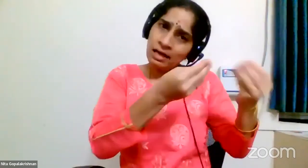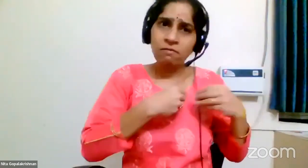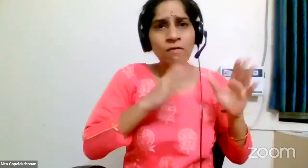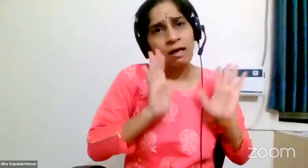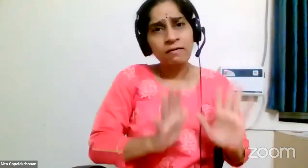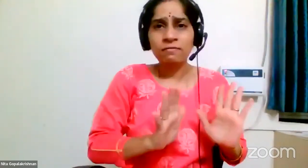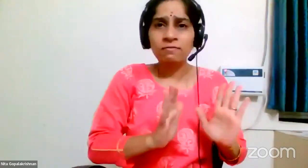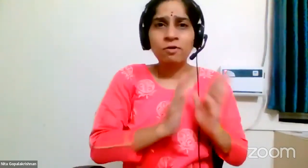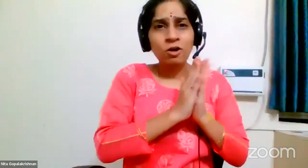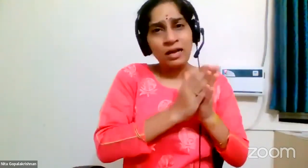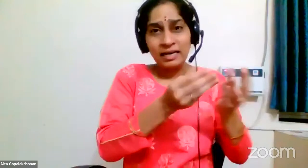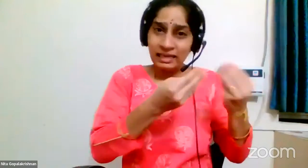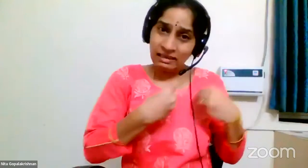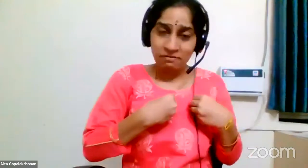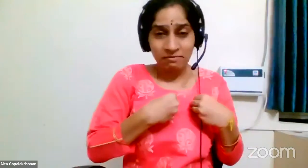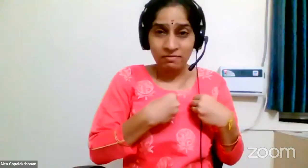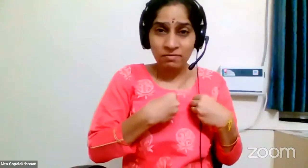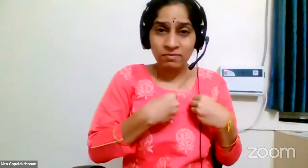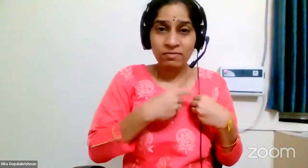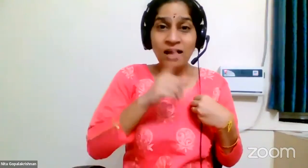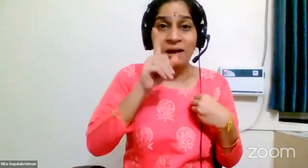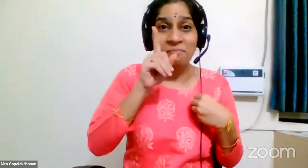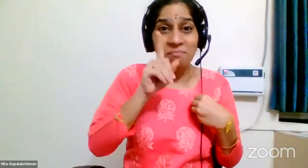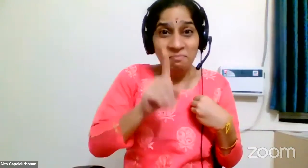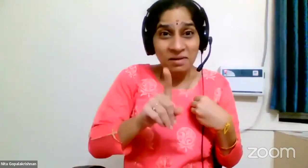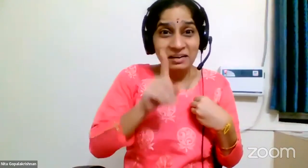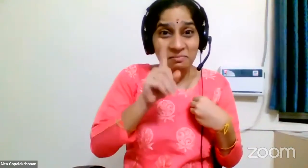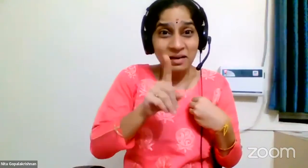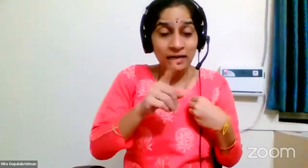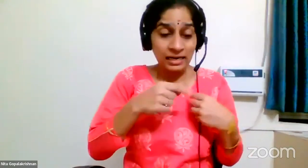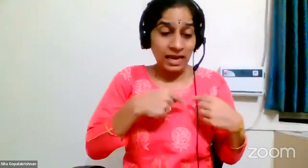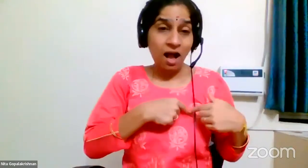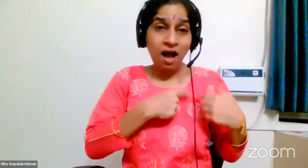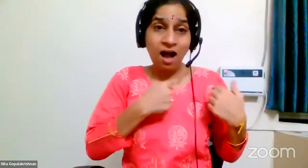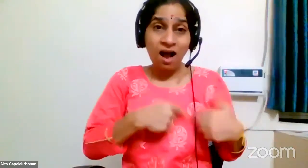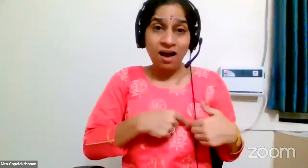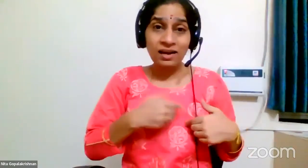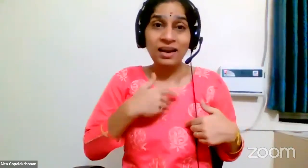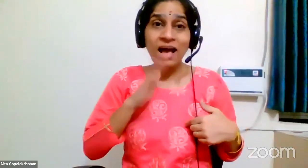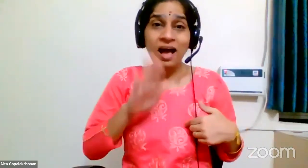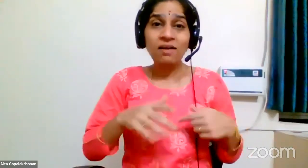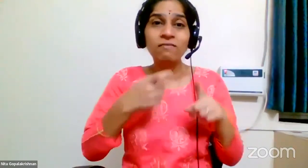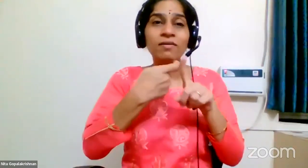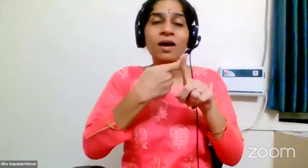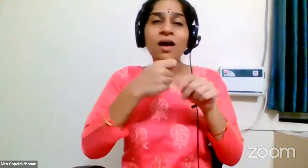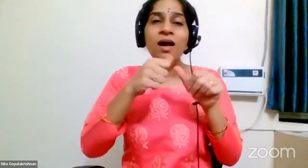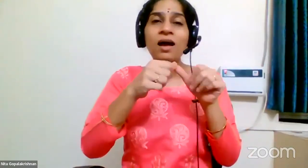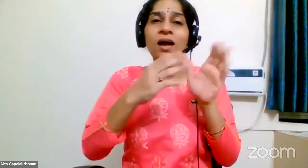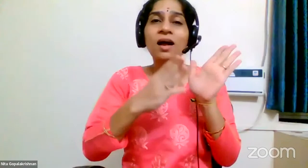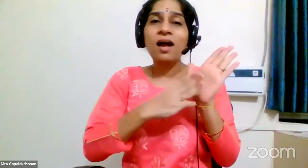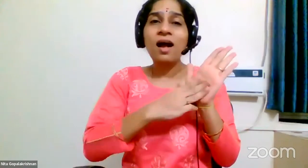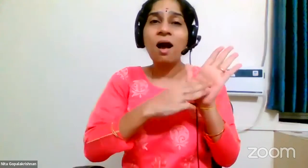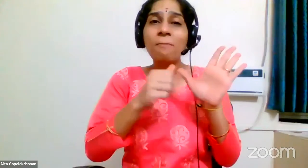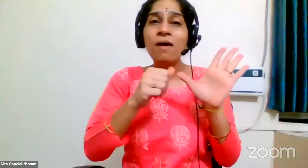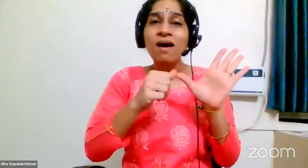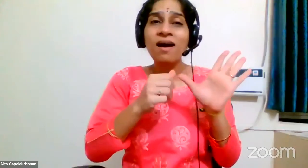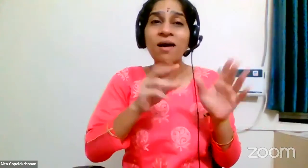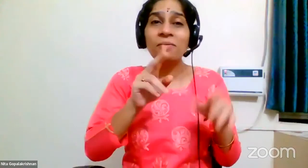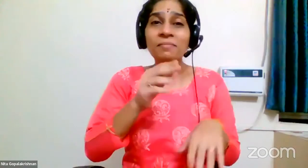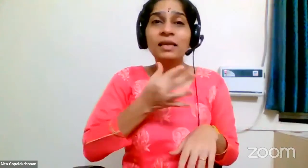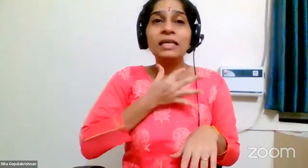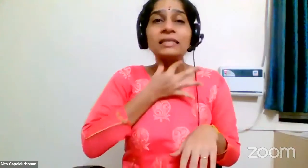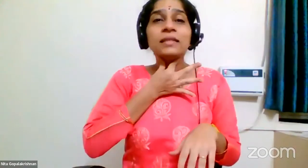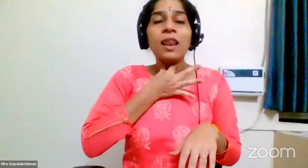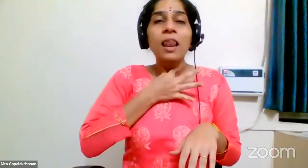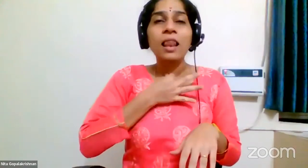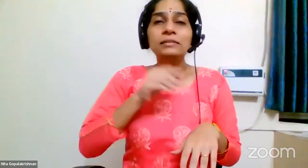वो आपके हृदय में जो काम वासना है वो उसको पवित्र नहीं करते, उसको शुद्ध नहीं करते।